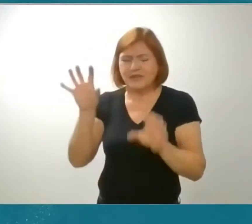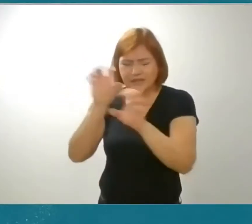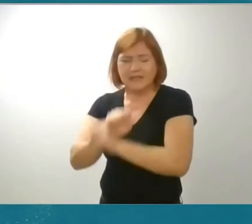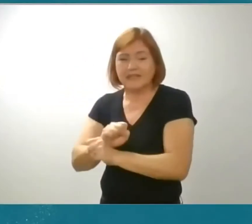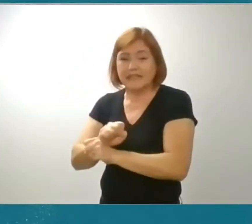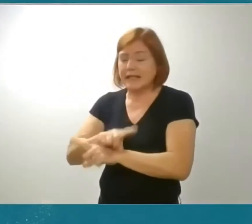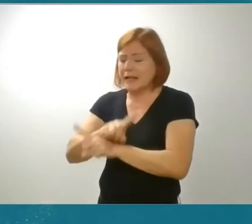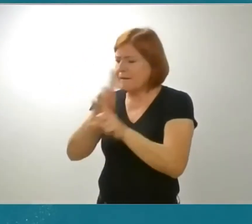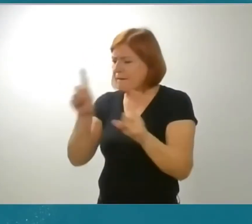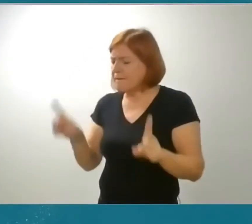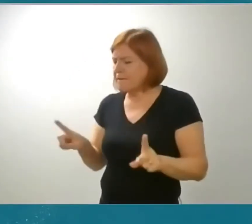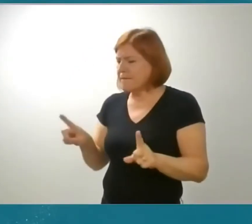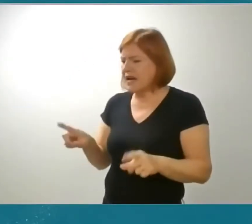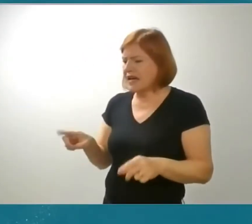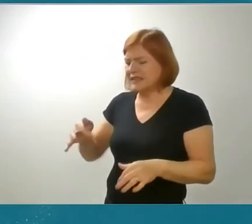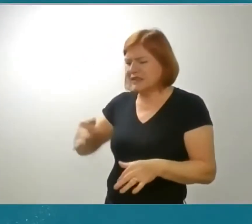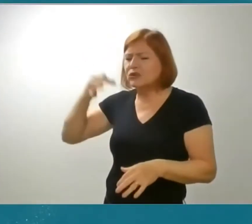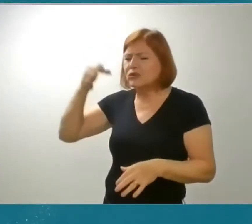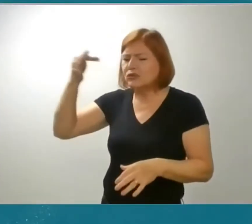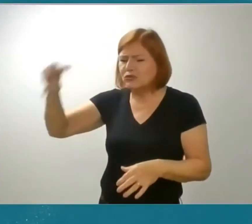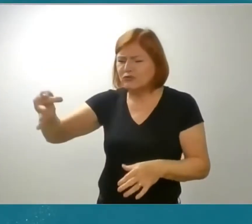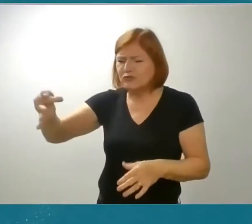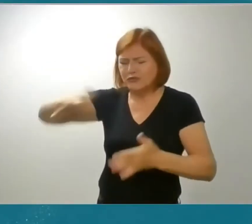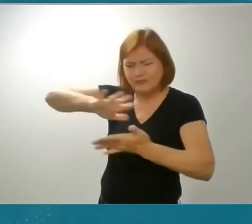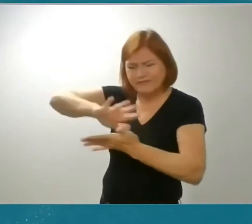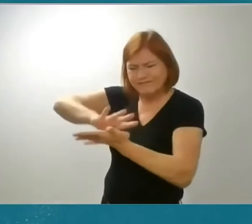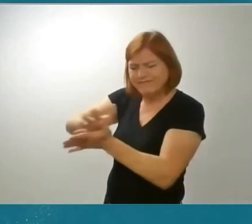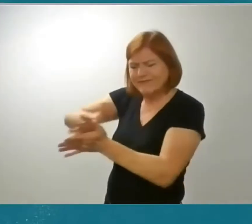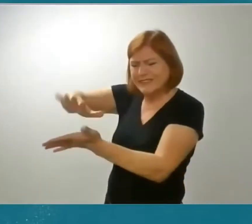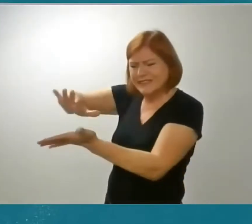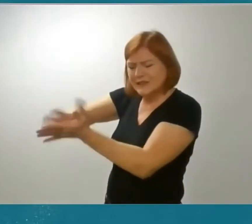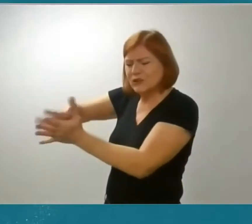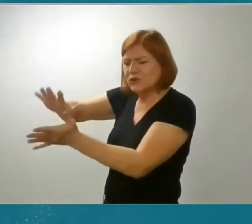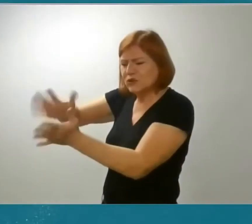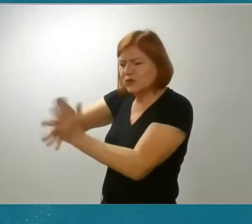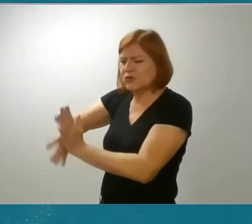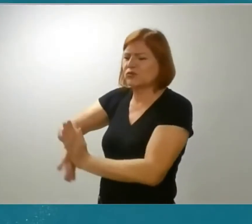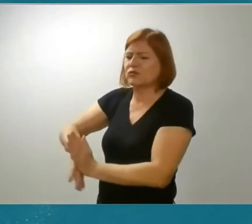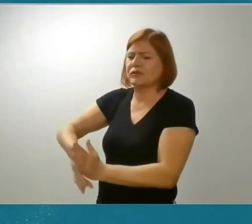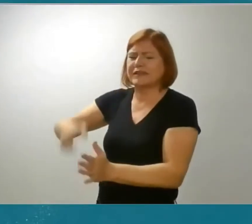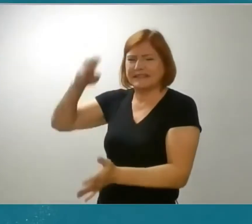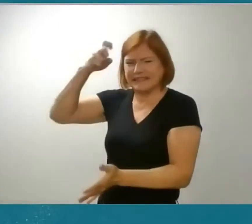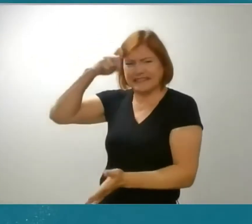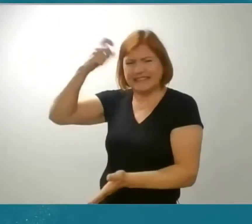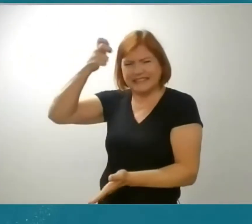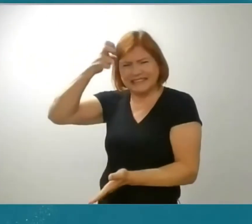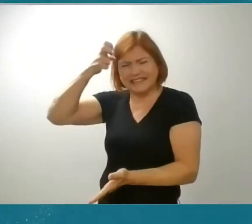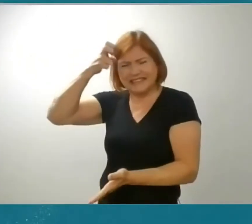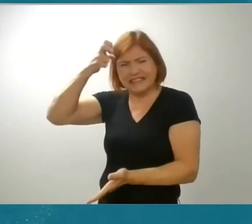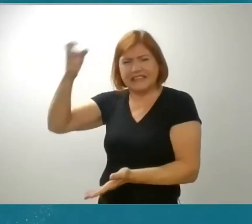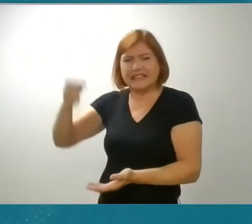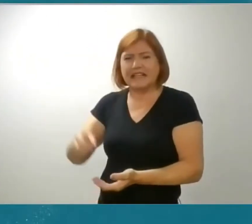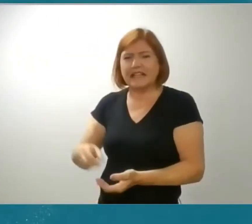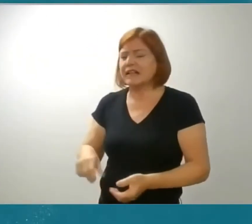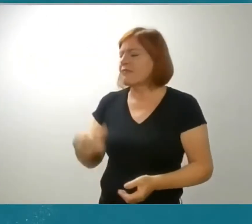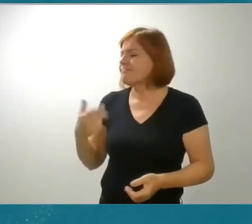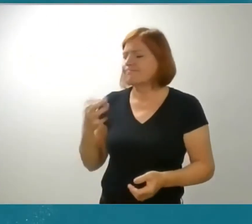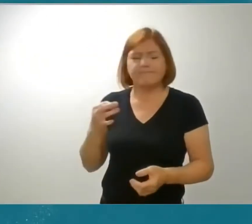essa grande luz, libertar as pessoas. Ó Senhor Jesus,